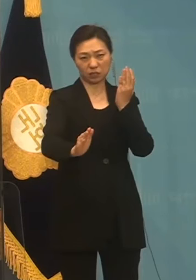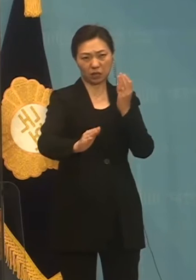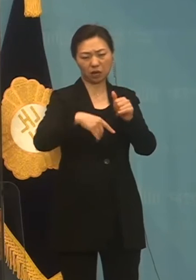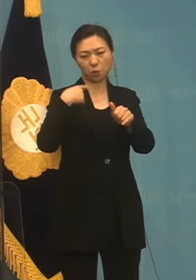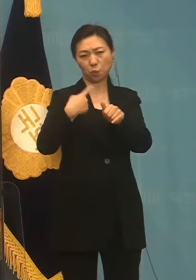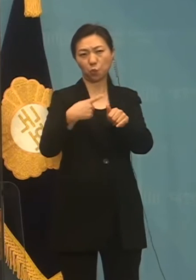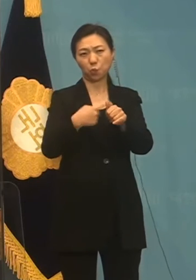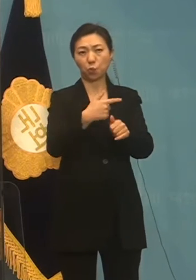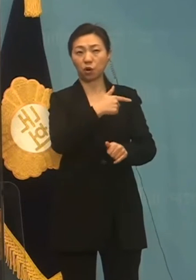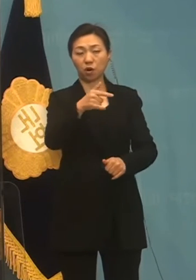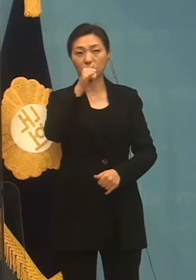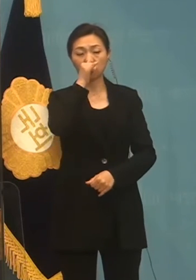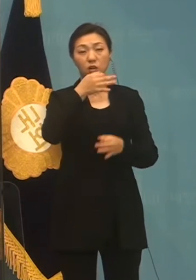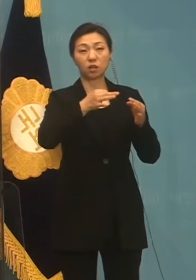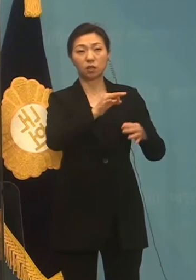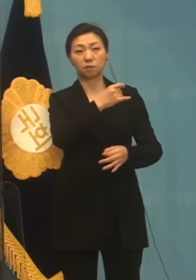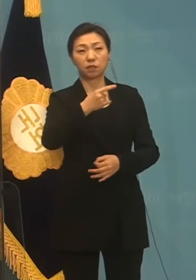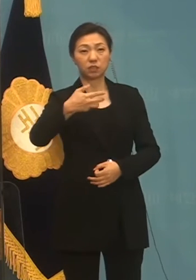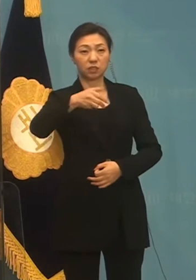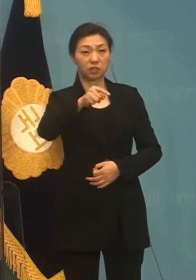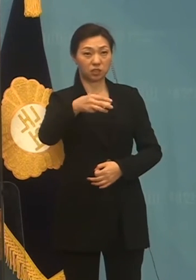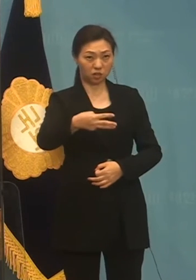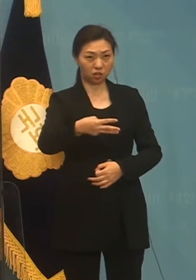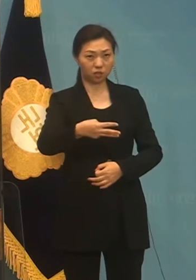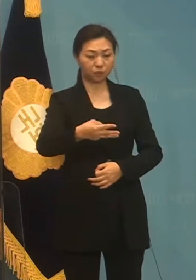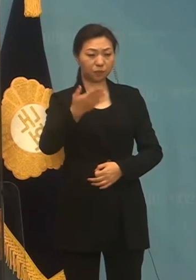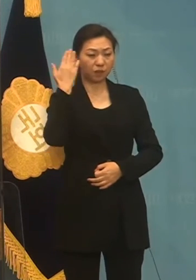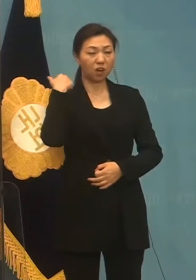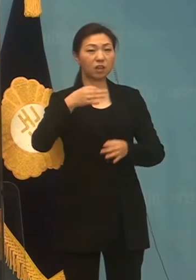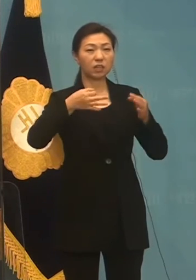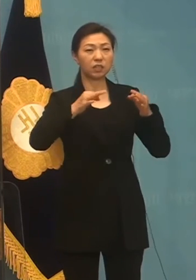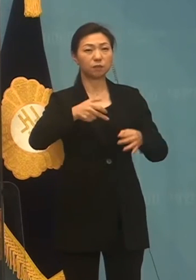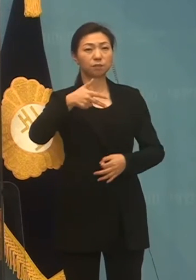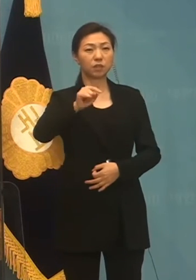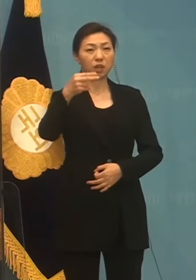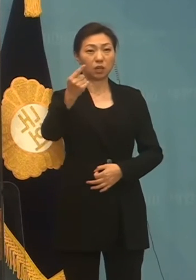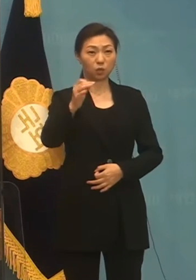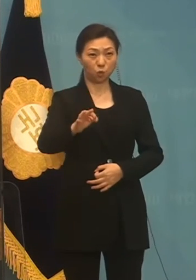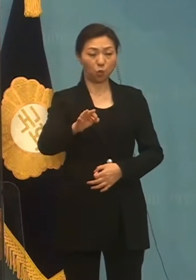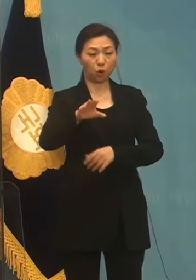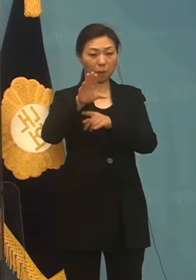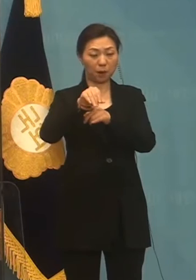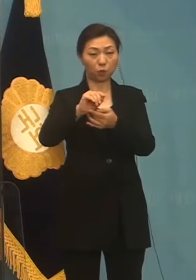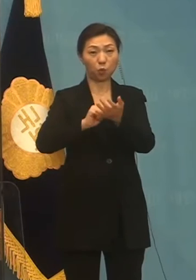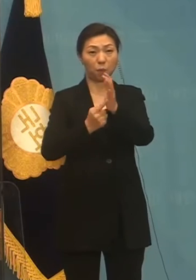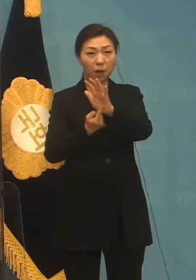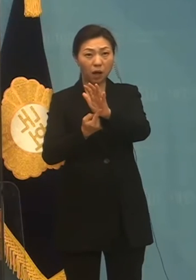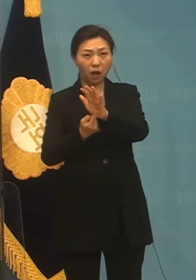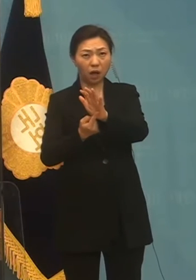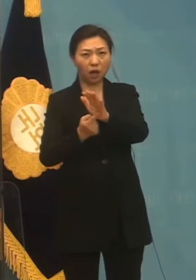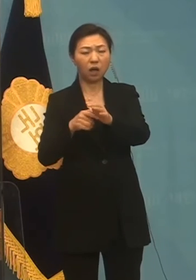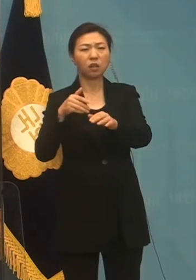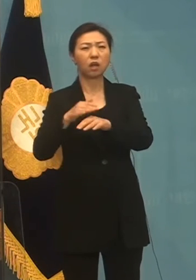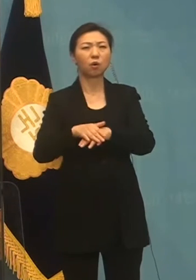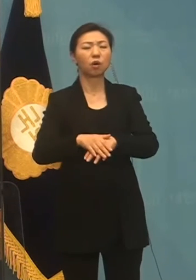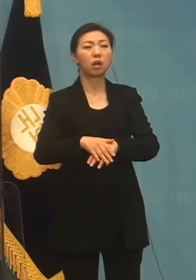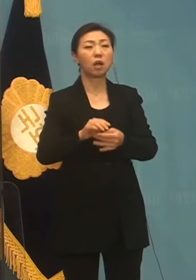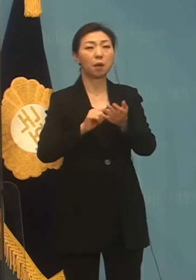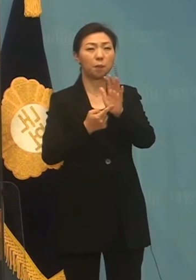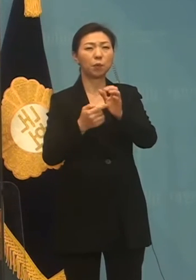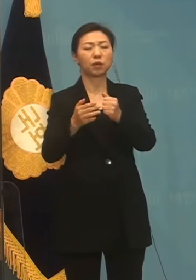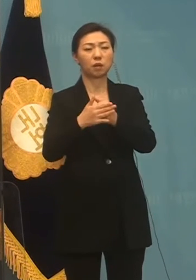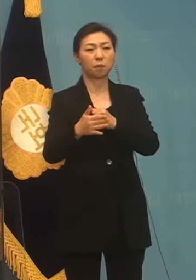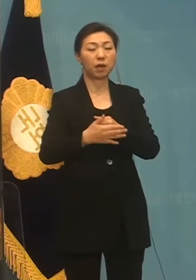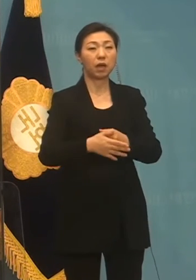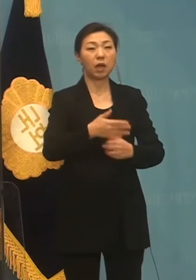있다. 김희철 후보는 신정권 김재동 방송 튼다고 강원도 산불 늑장 방송에 책임이